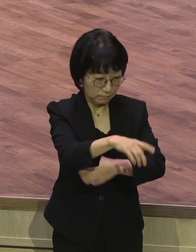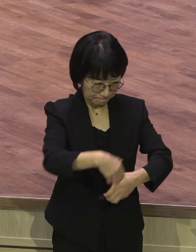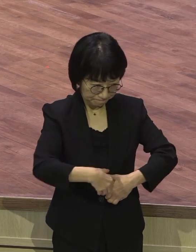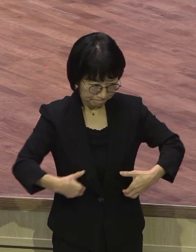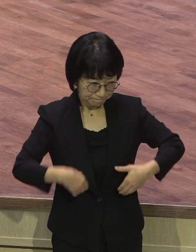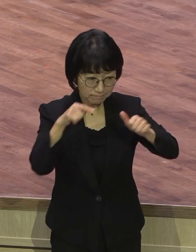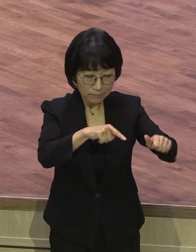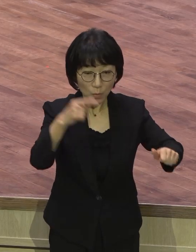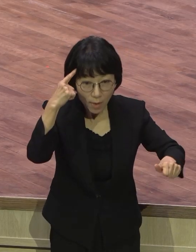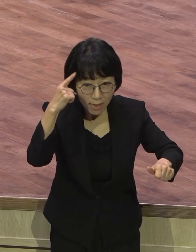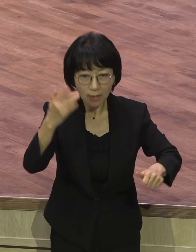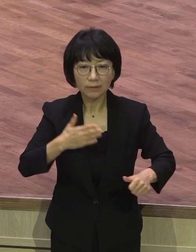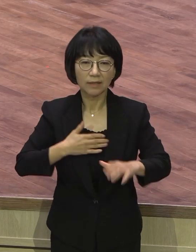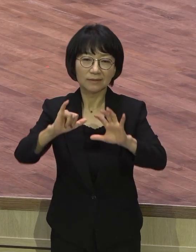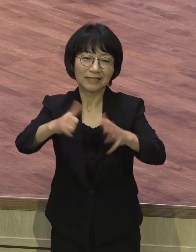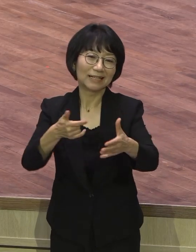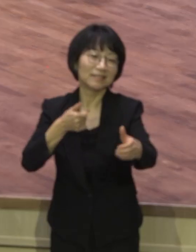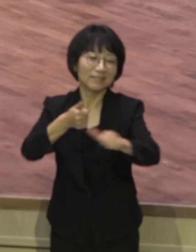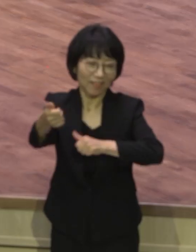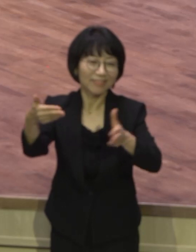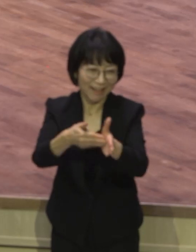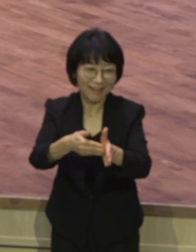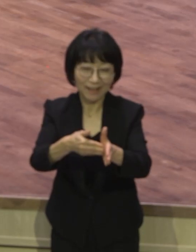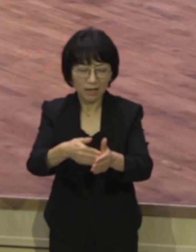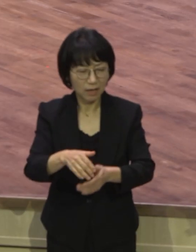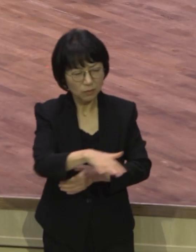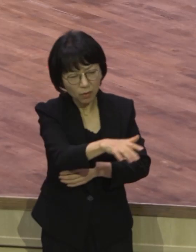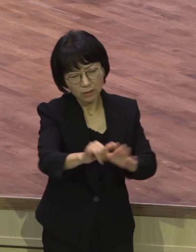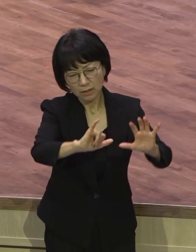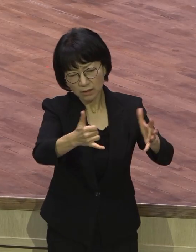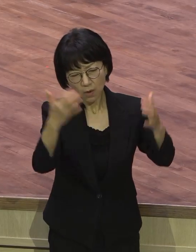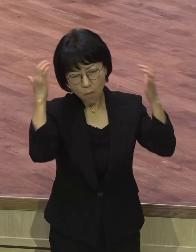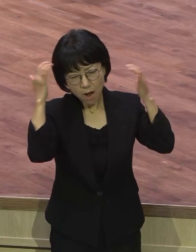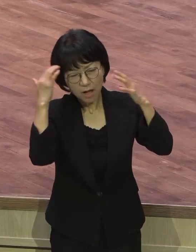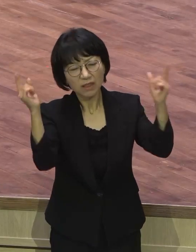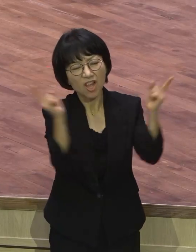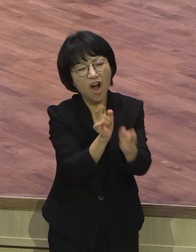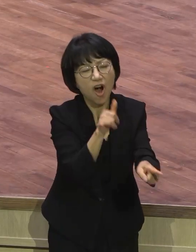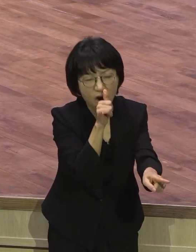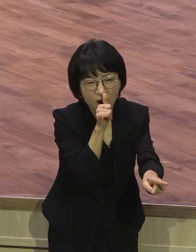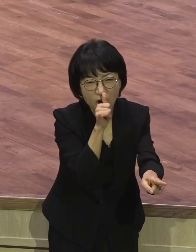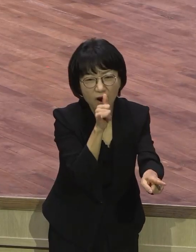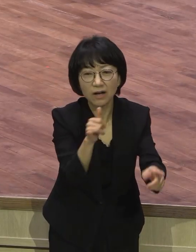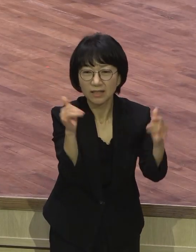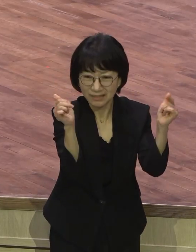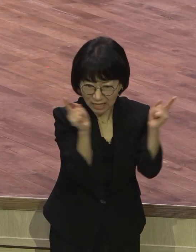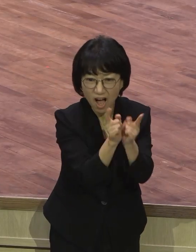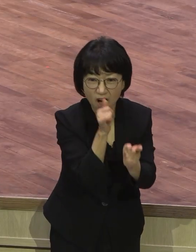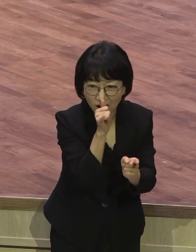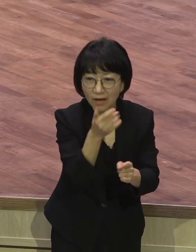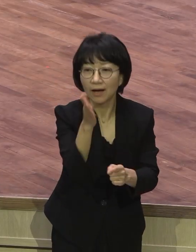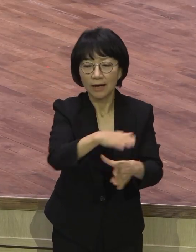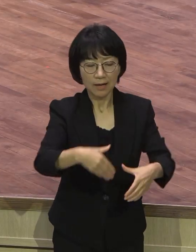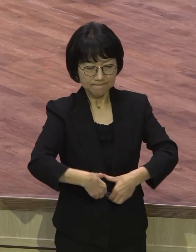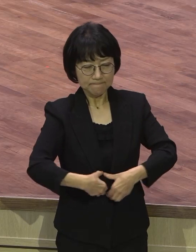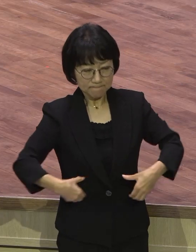내가 세상을 이겼노라 환란을 당한다 그랬어요. 당할 것이다 그러나 담대해라